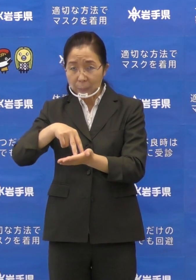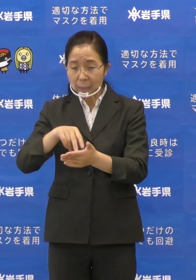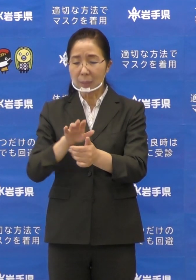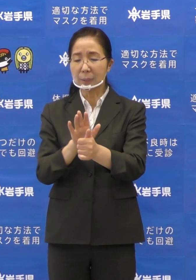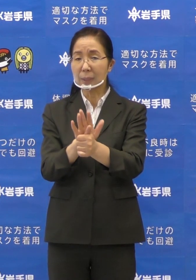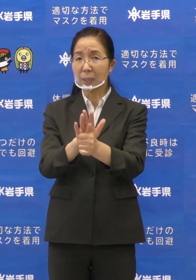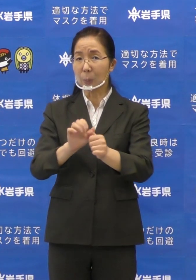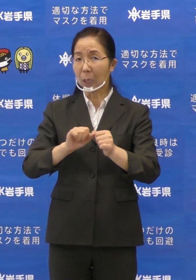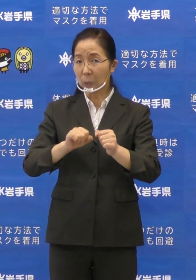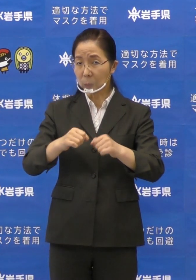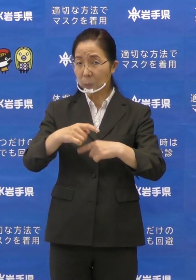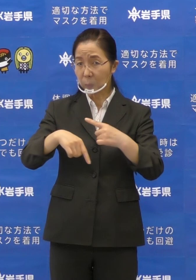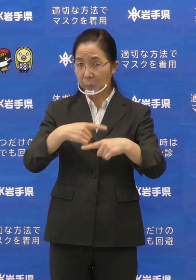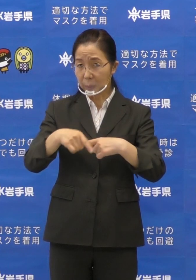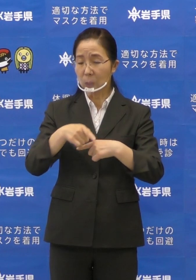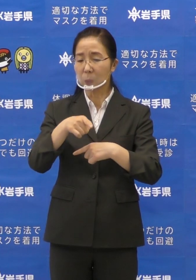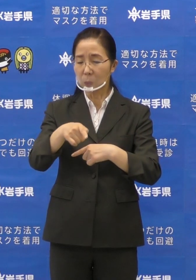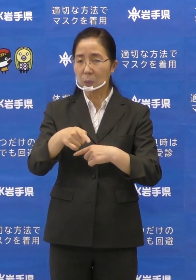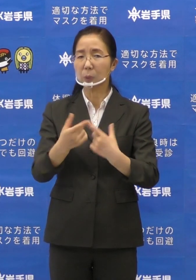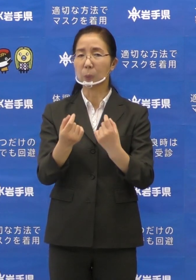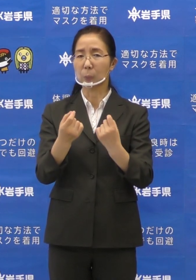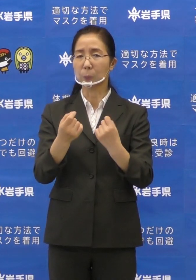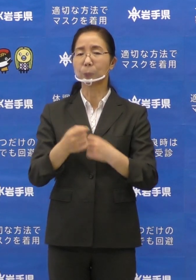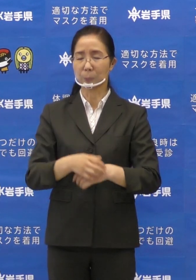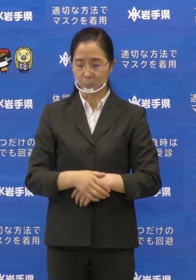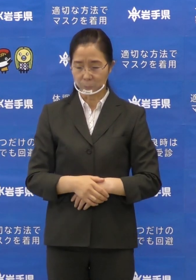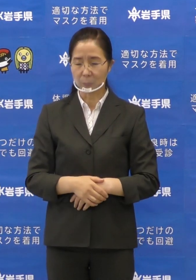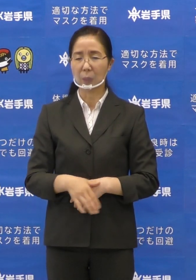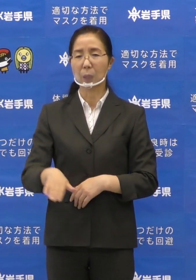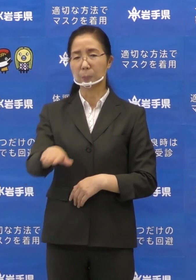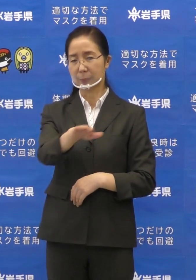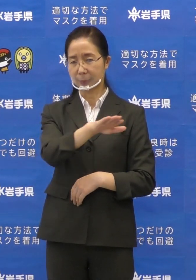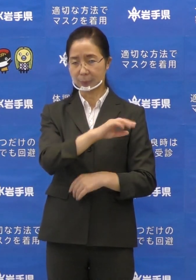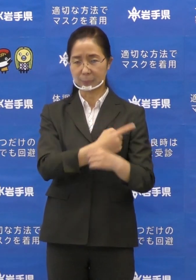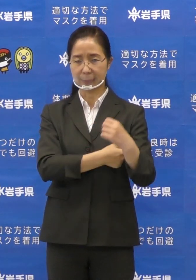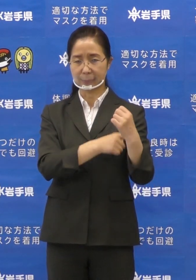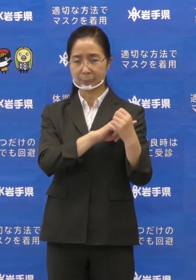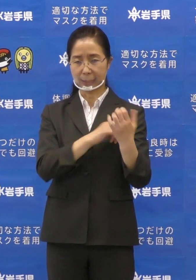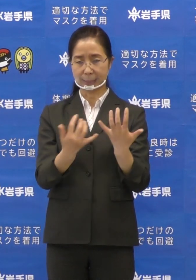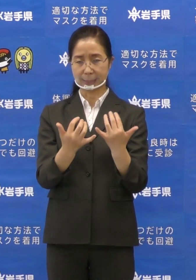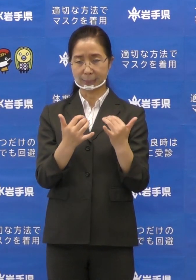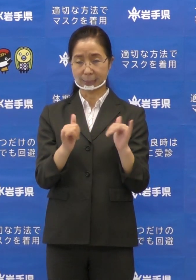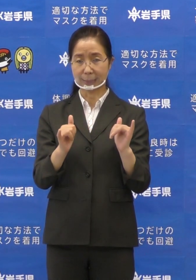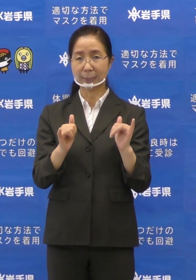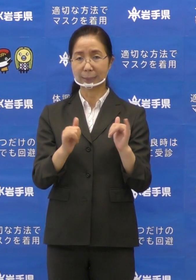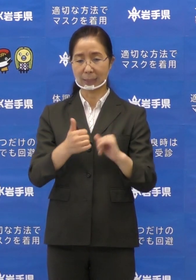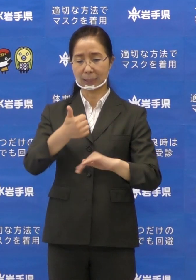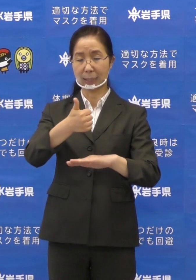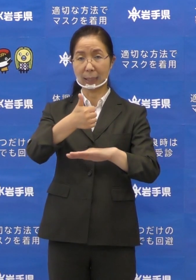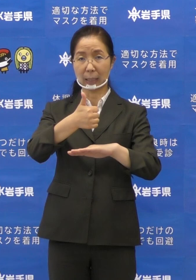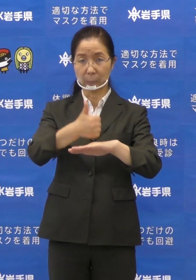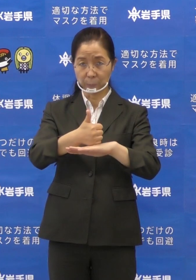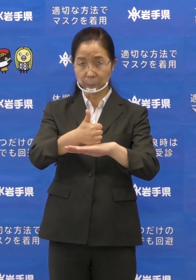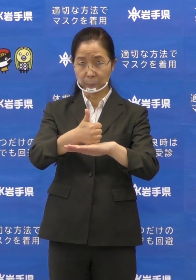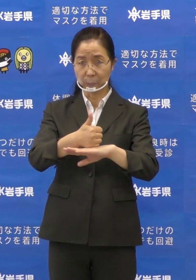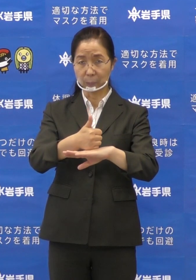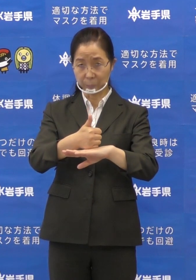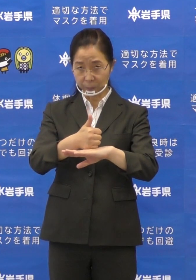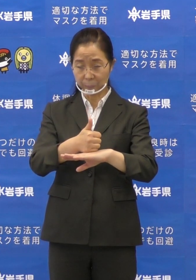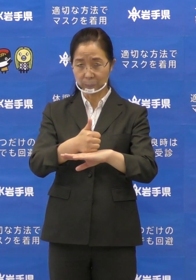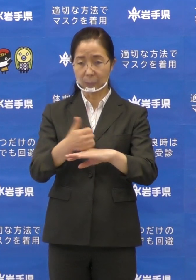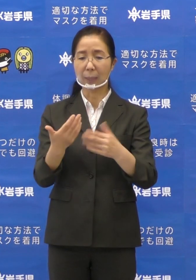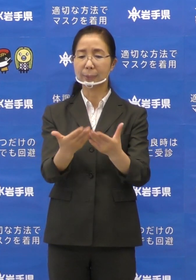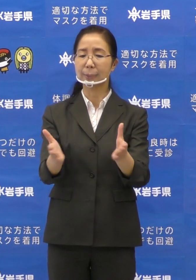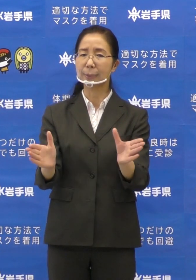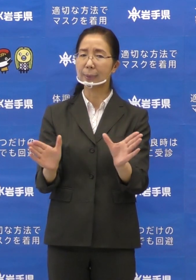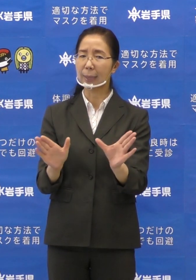ので、その辺はまあ後援会の方で、 まあ、まさにこう有権者が主役ですから、有権者の皆さんがこう、団体